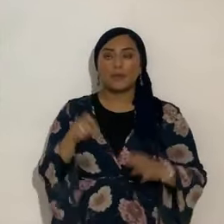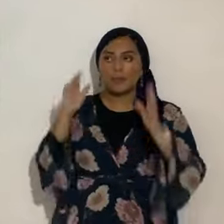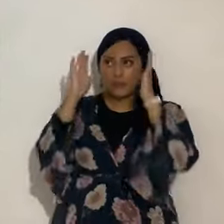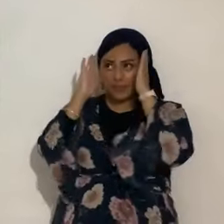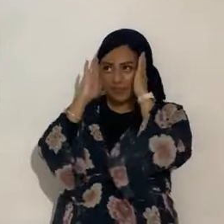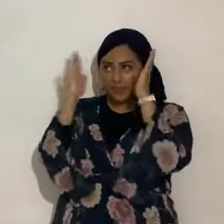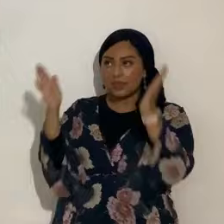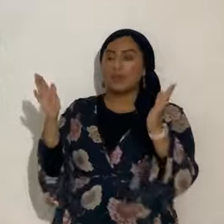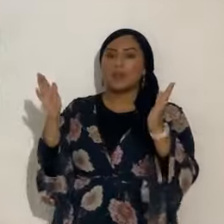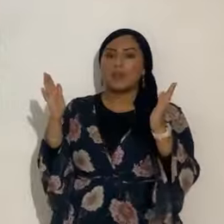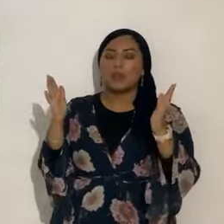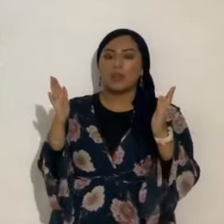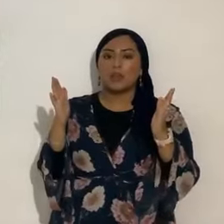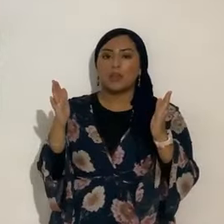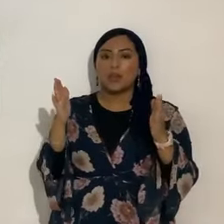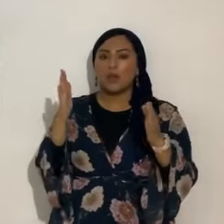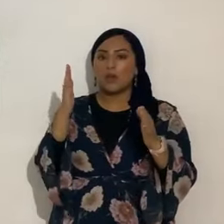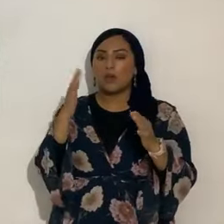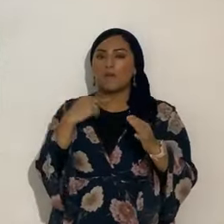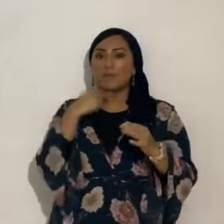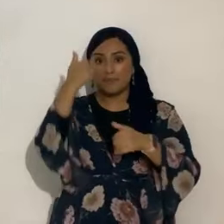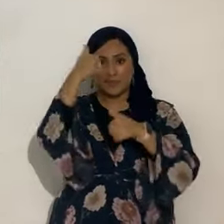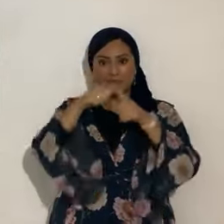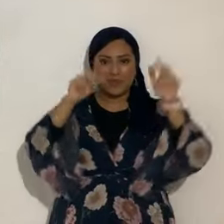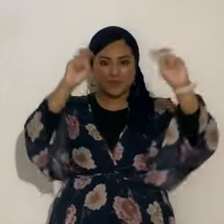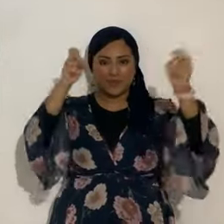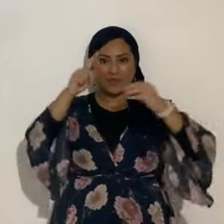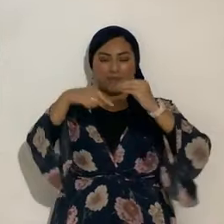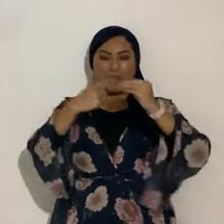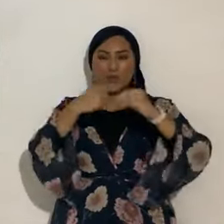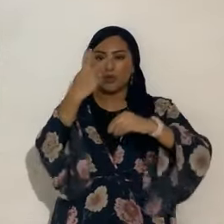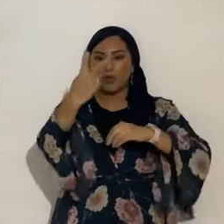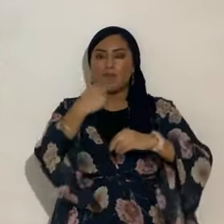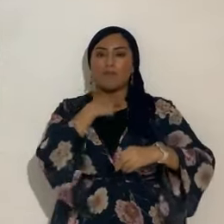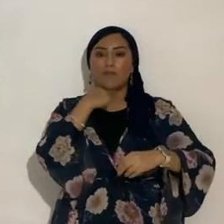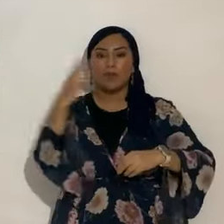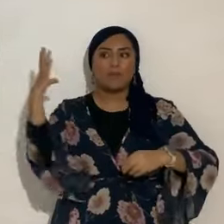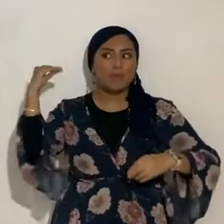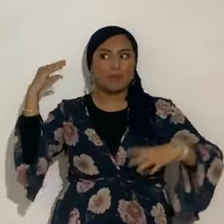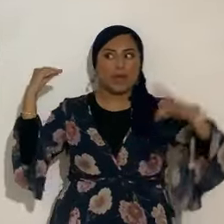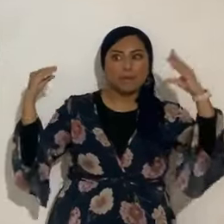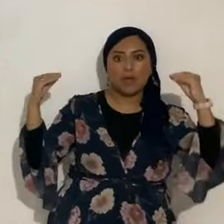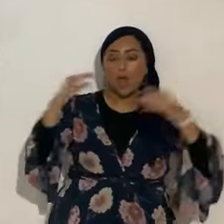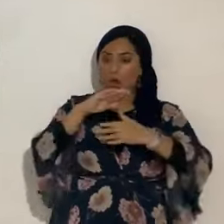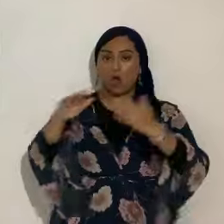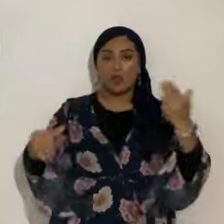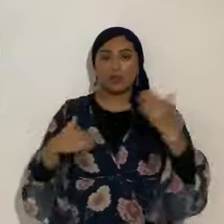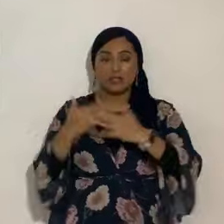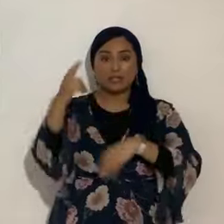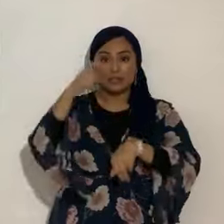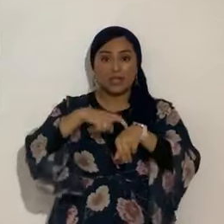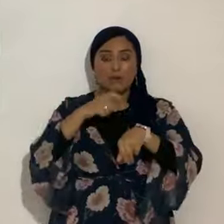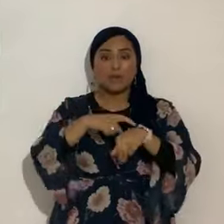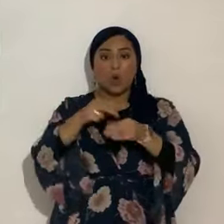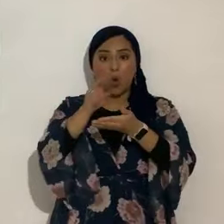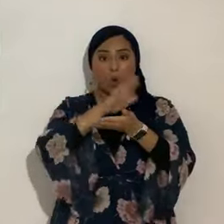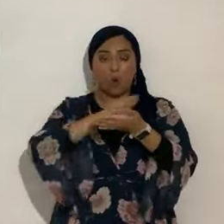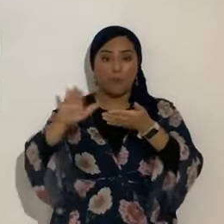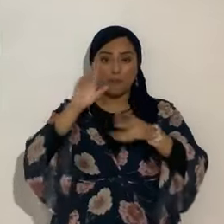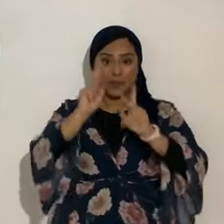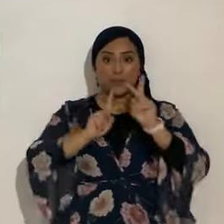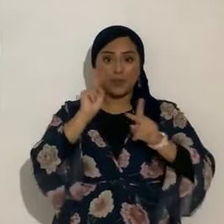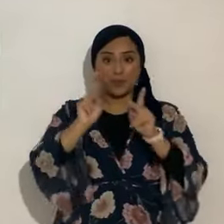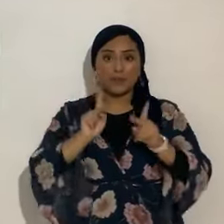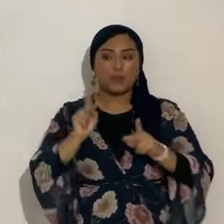a una de las dos voces, ¿recuerdan ese tema? Que escuchamos, porque todo el tiempo los santos y las